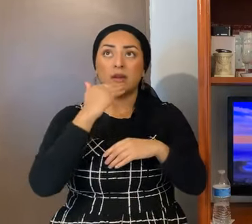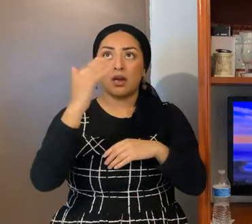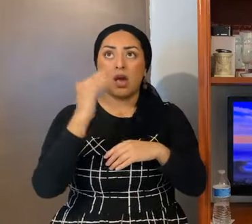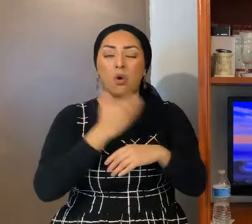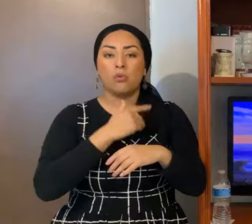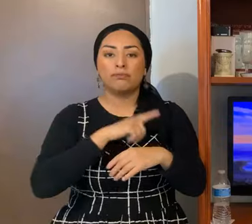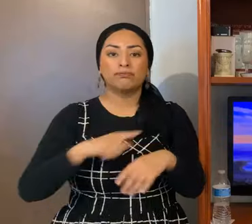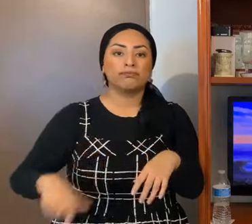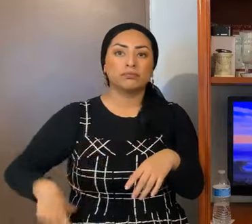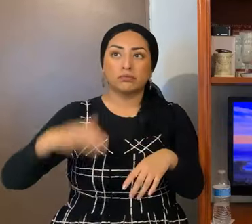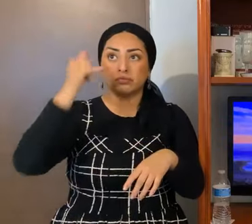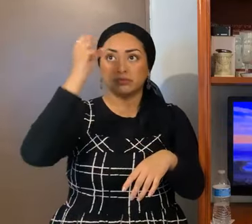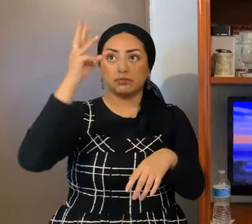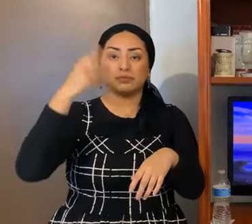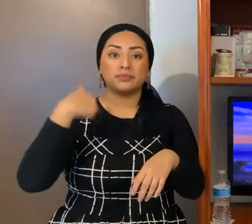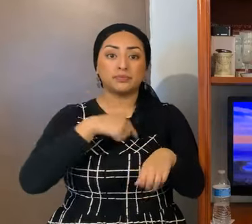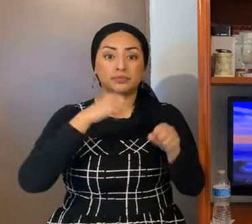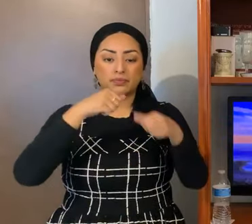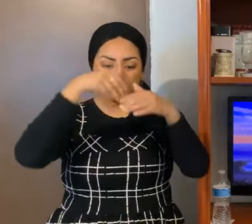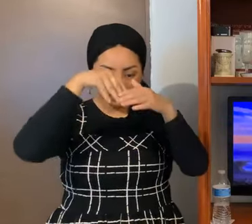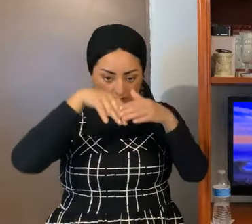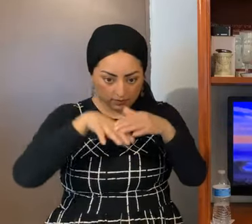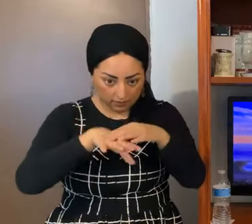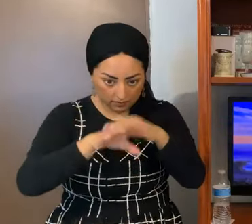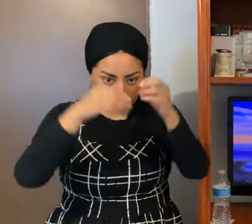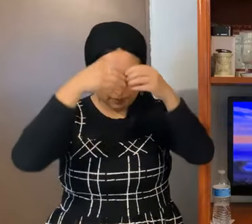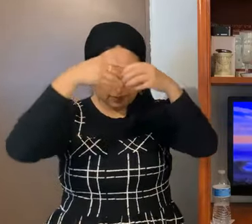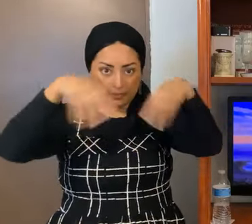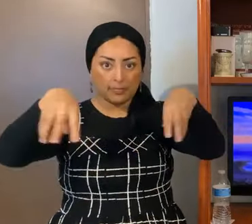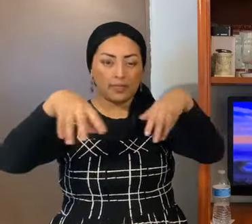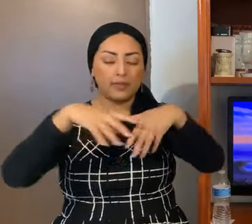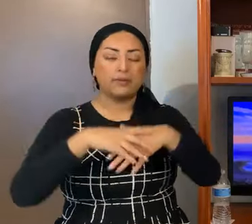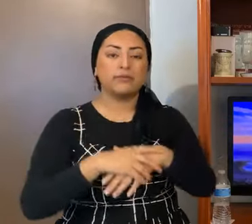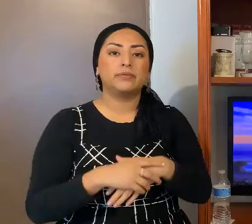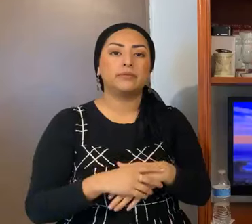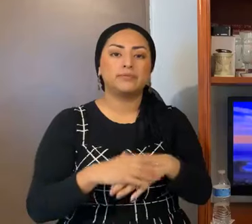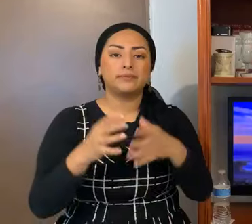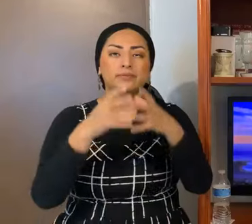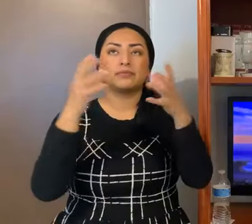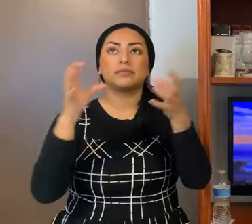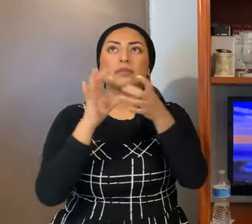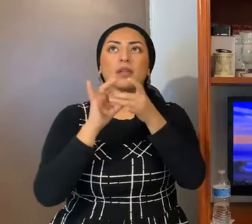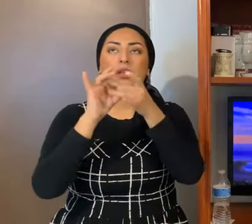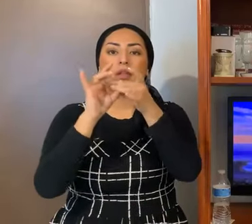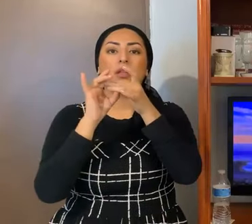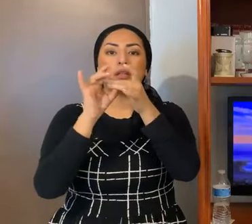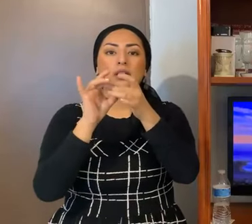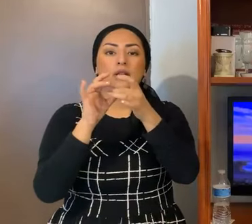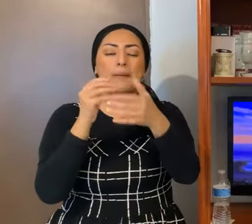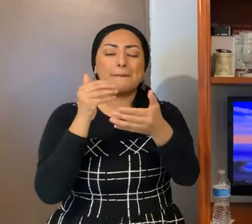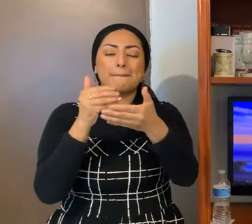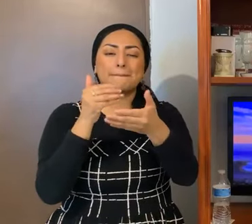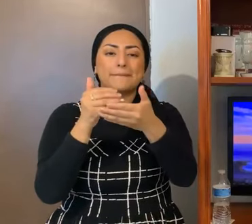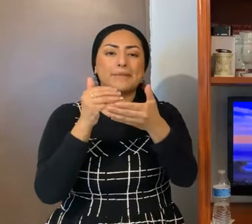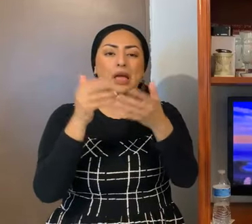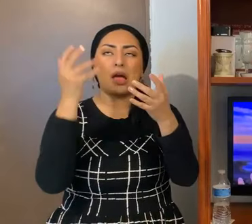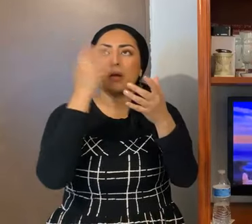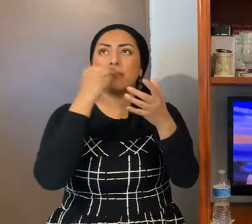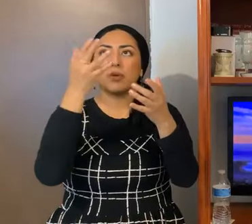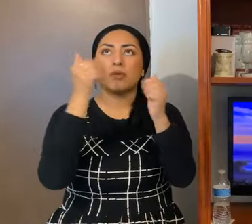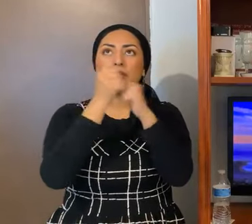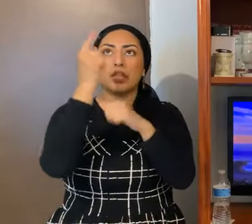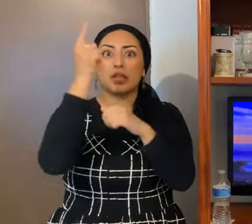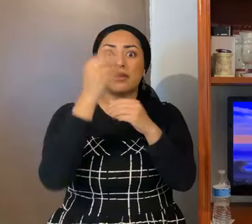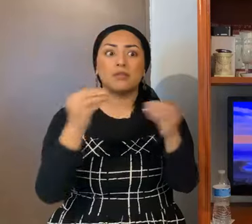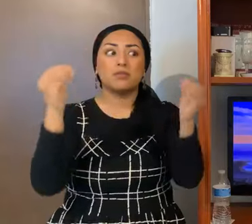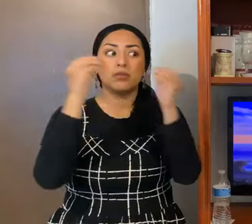Yahshua Mashiach hasta dentro del velo, es decir, podemos entrar a estar en una comunión muy cercana, muy preciosa con